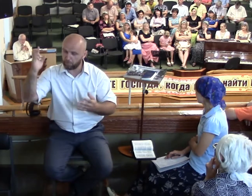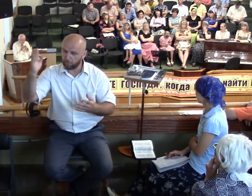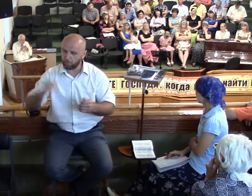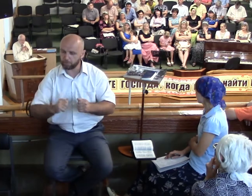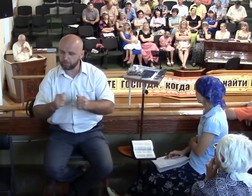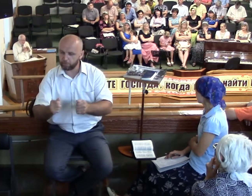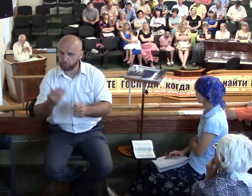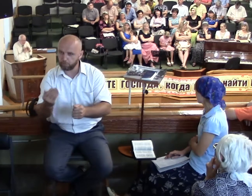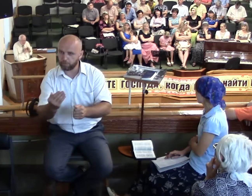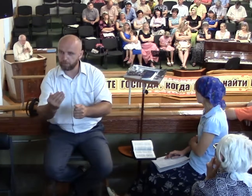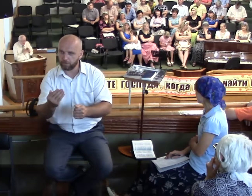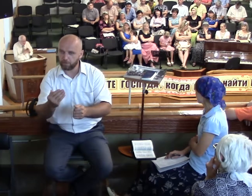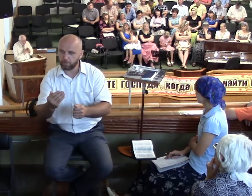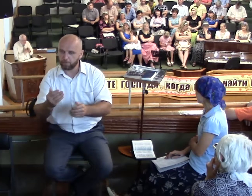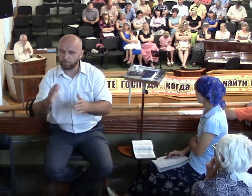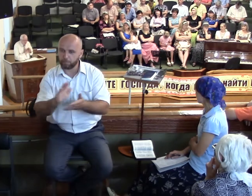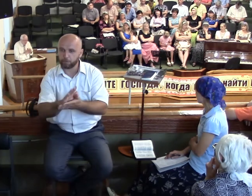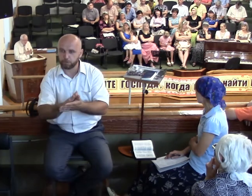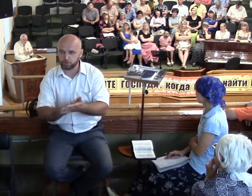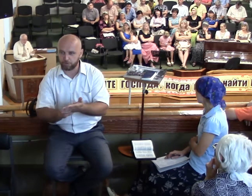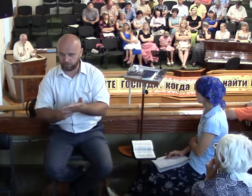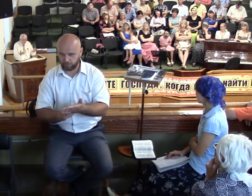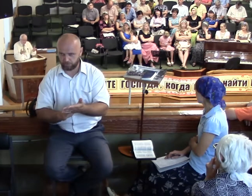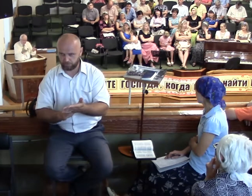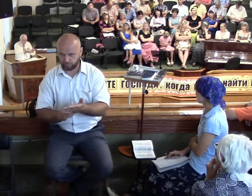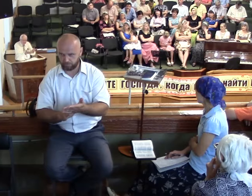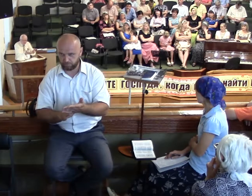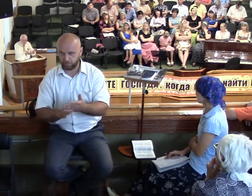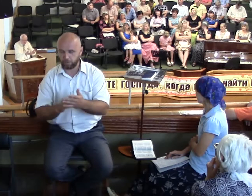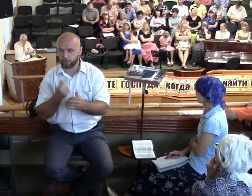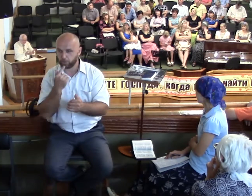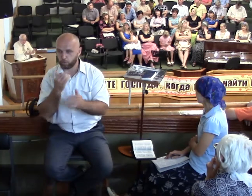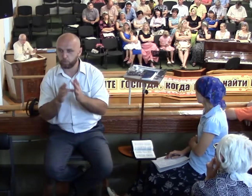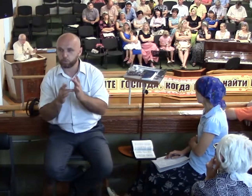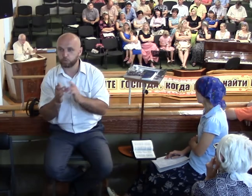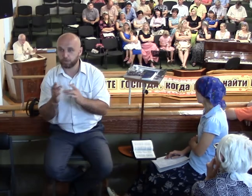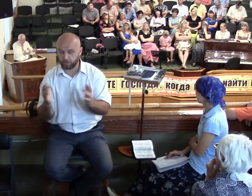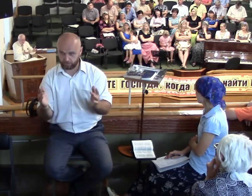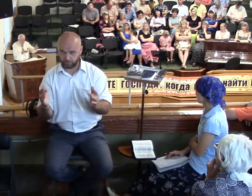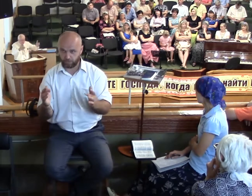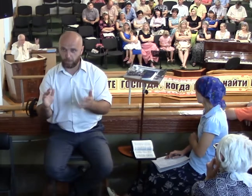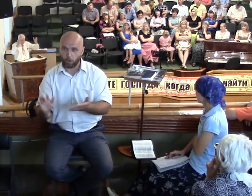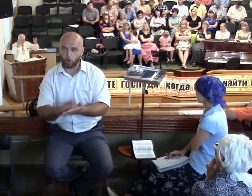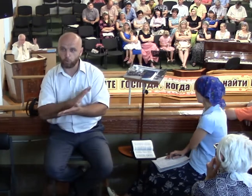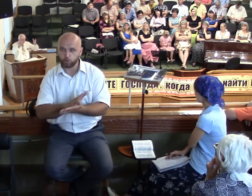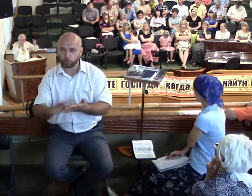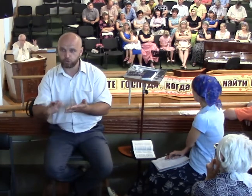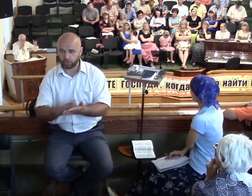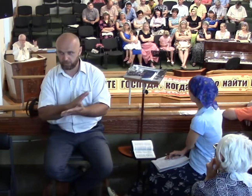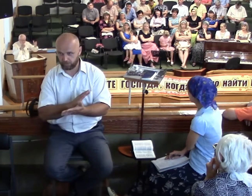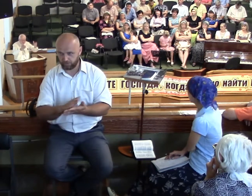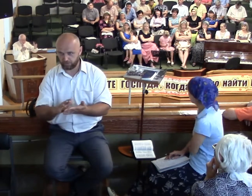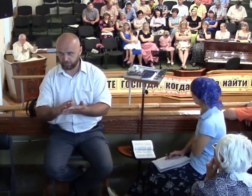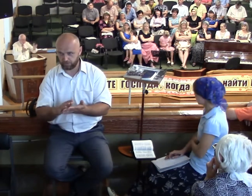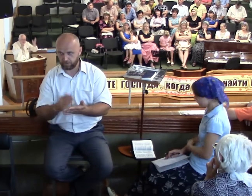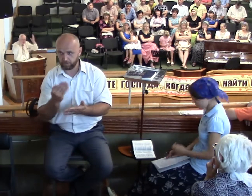в том плане, что теперь я командир над тобой, а предметом заботы становится. Бог нас,